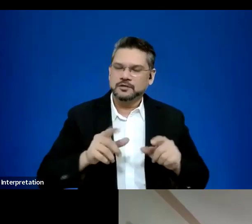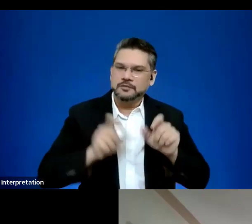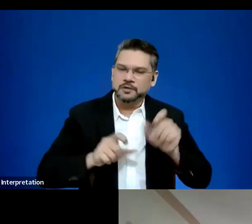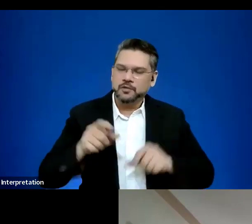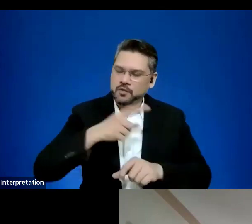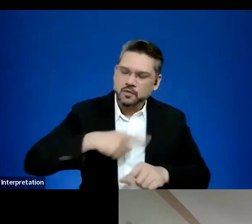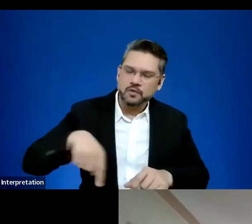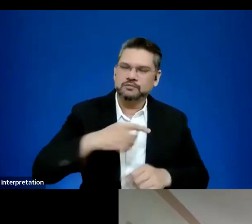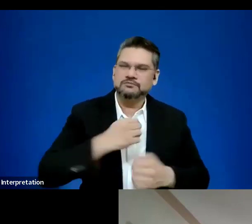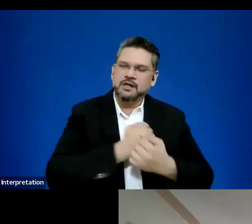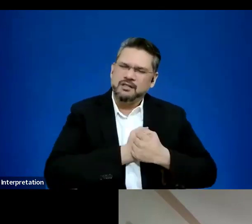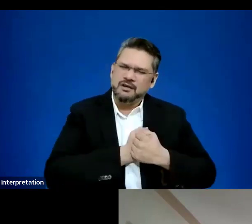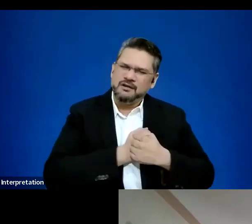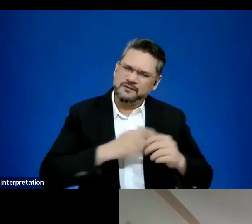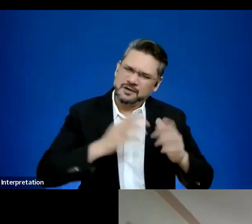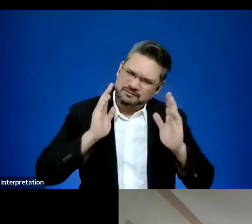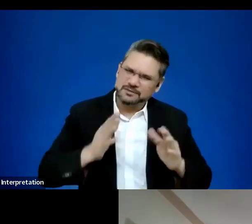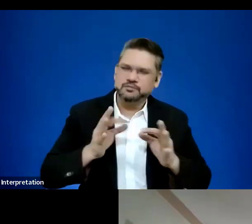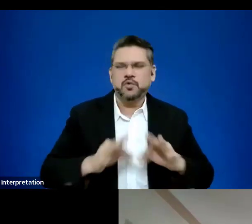生，